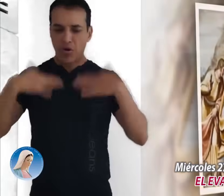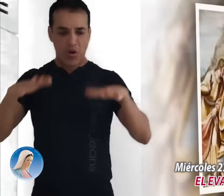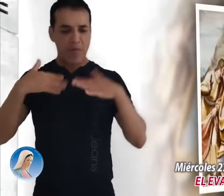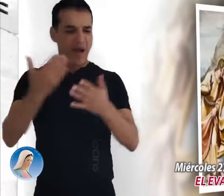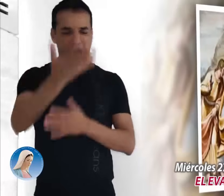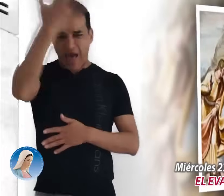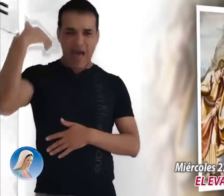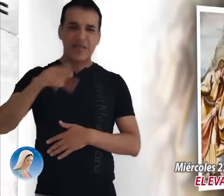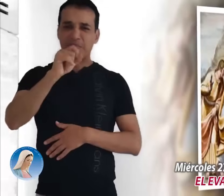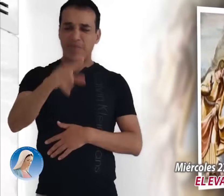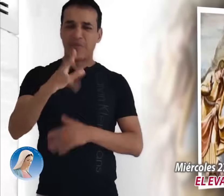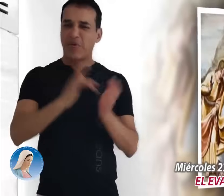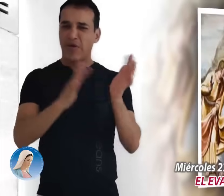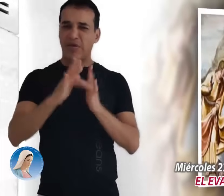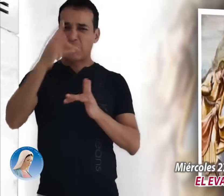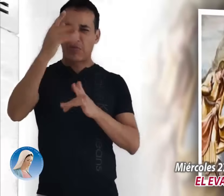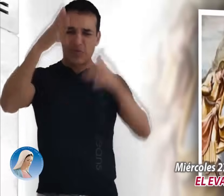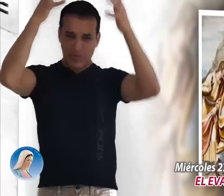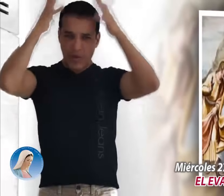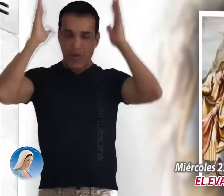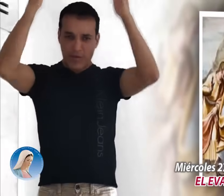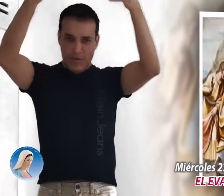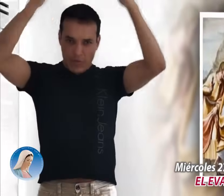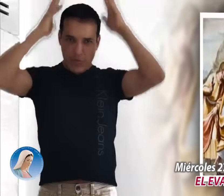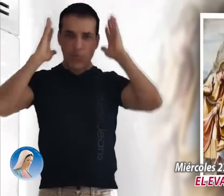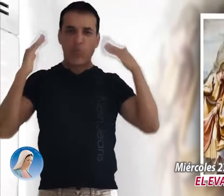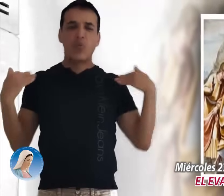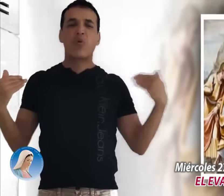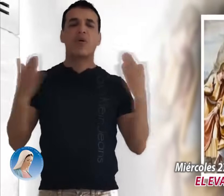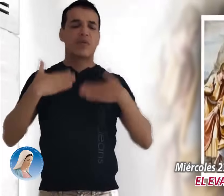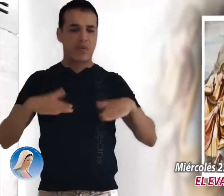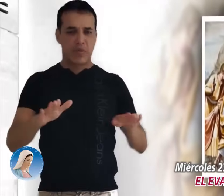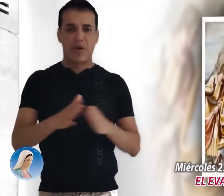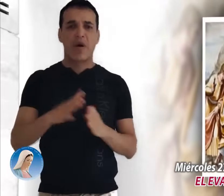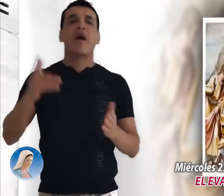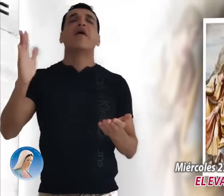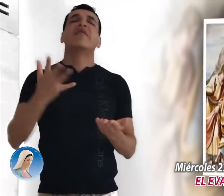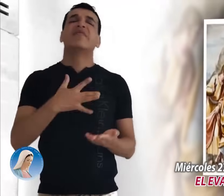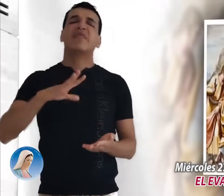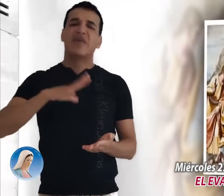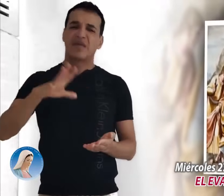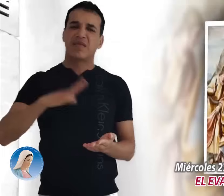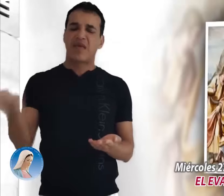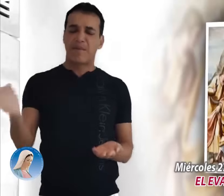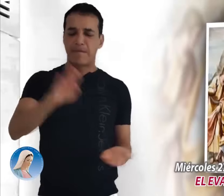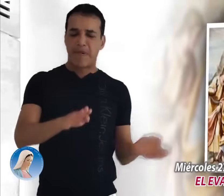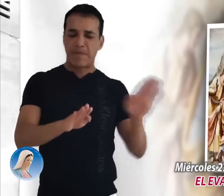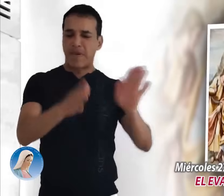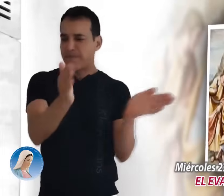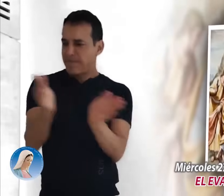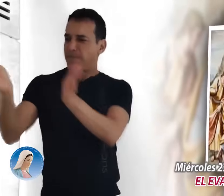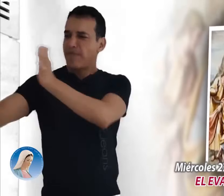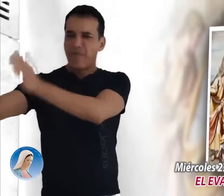sudario que había estado sobre la cabeza de Jesús, puesto no con los lienzos en el suelo, sino doblado en sitio